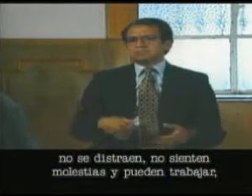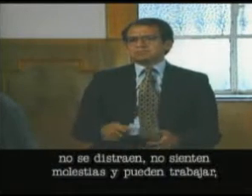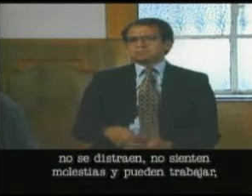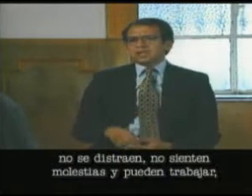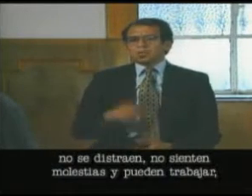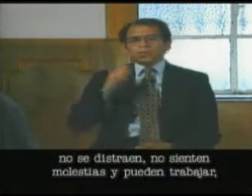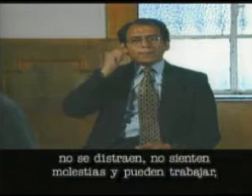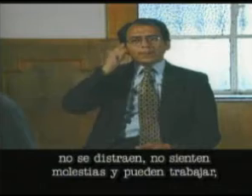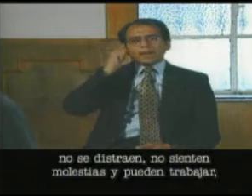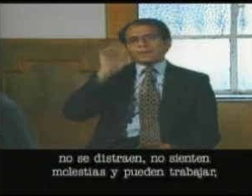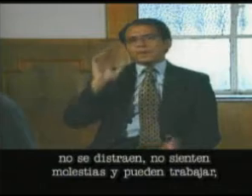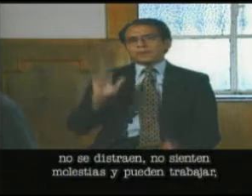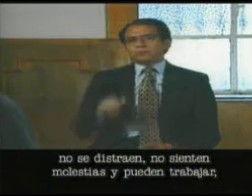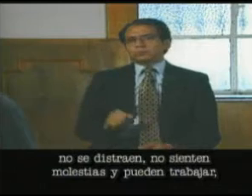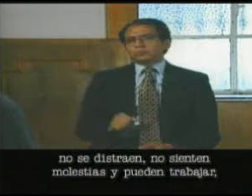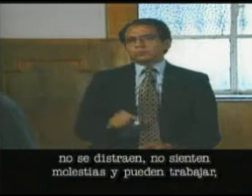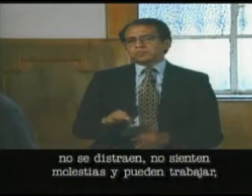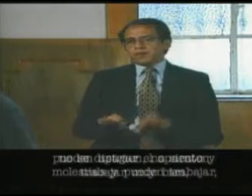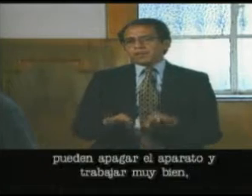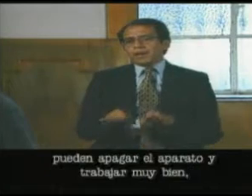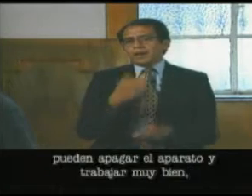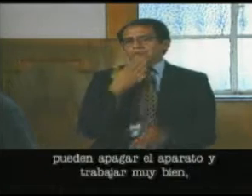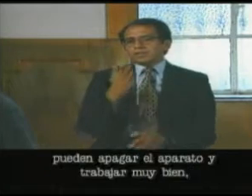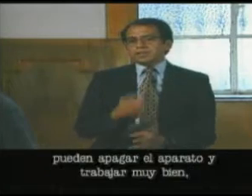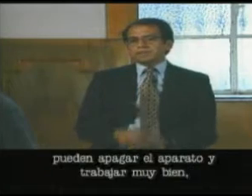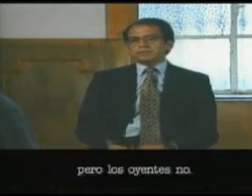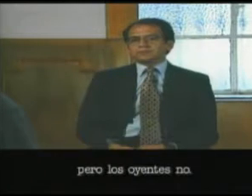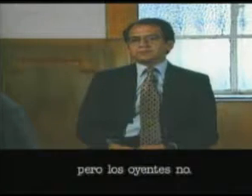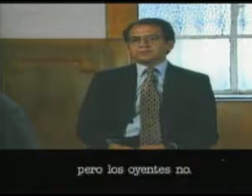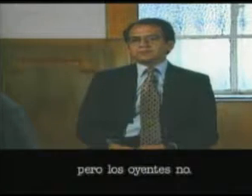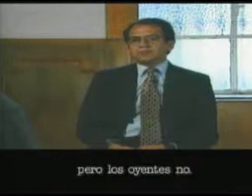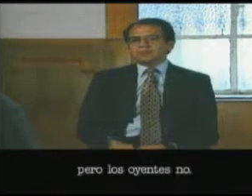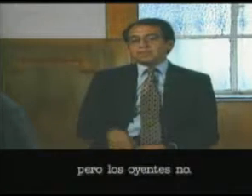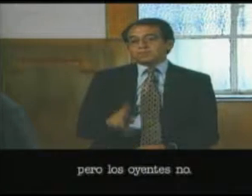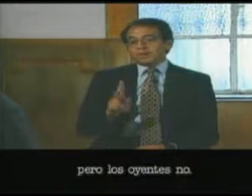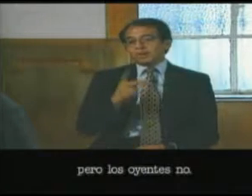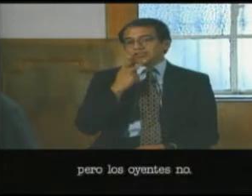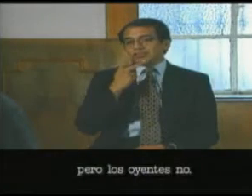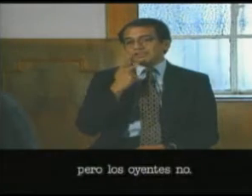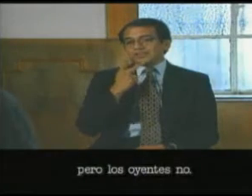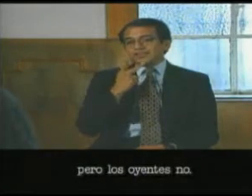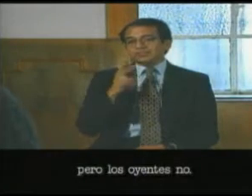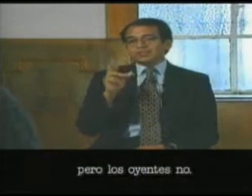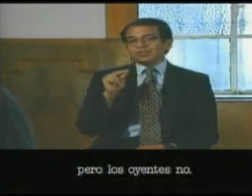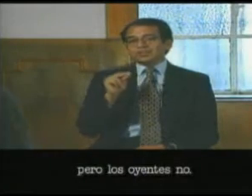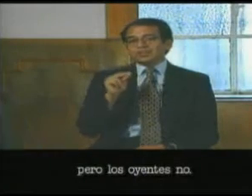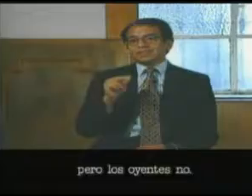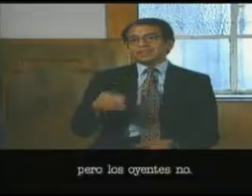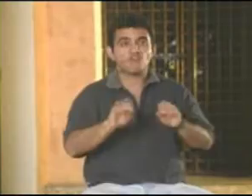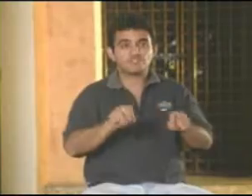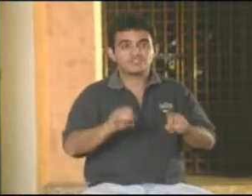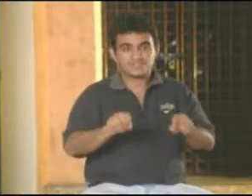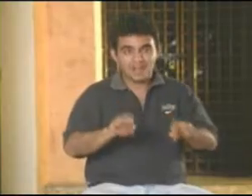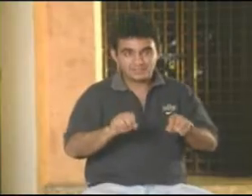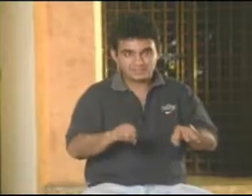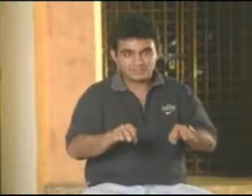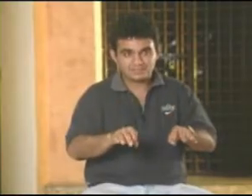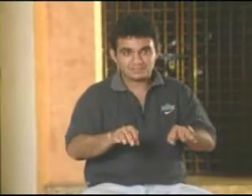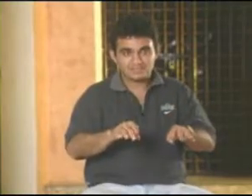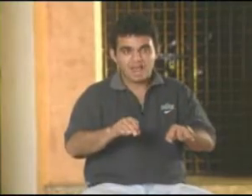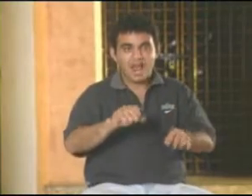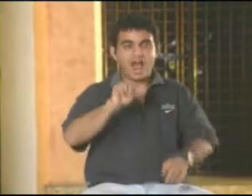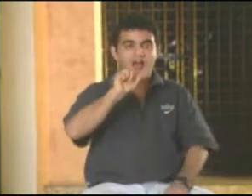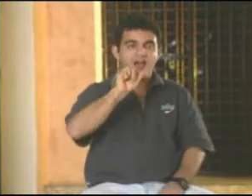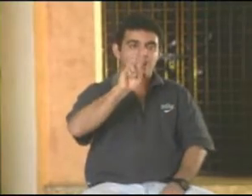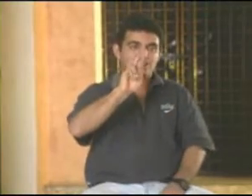molestia. Puede apagar el aparato. Puede trabajar muy bien. Pero los oyentes no.